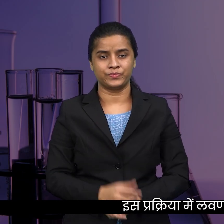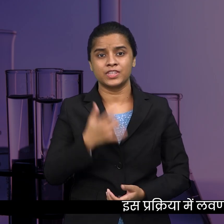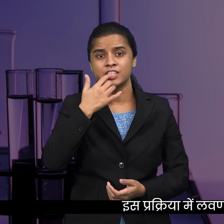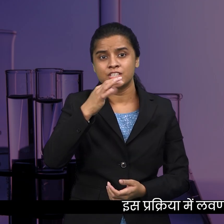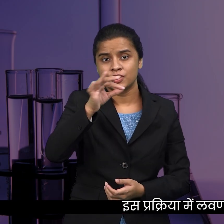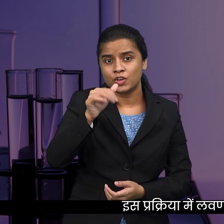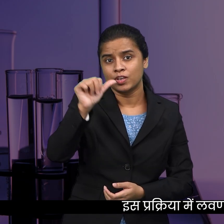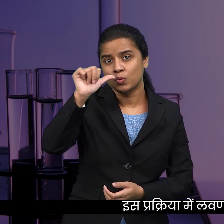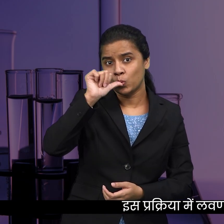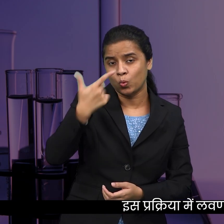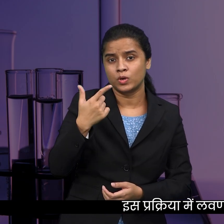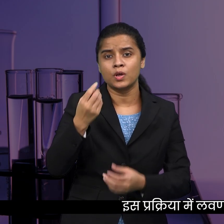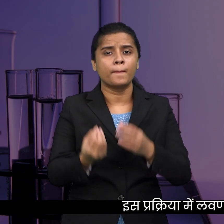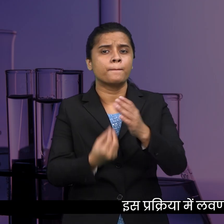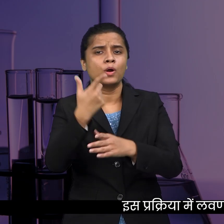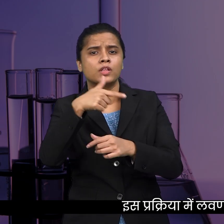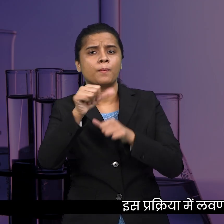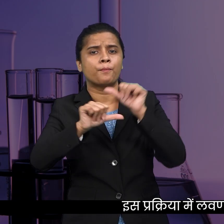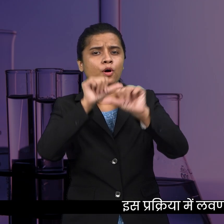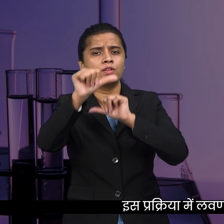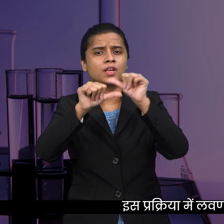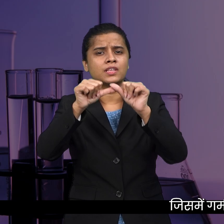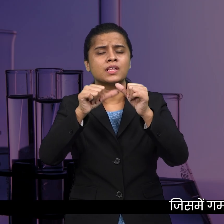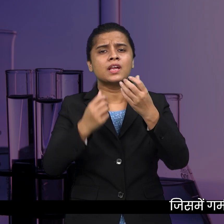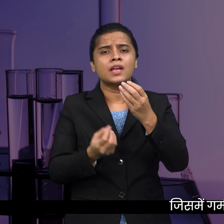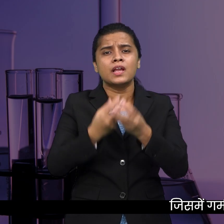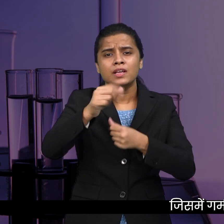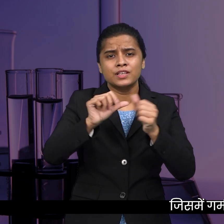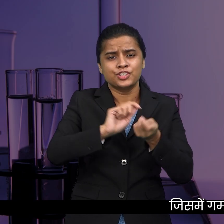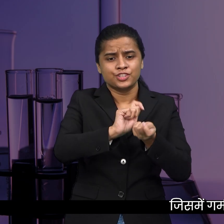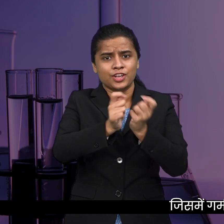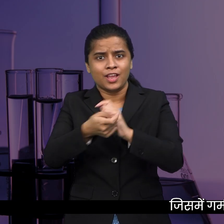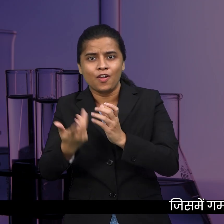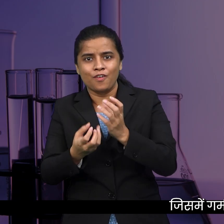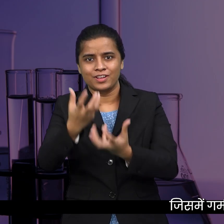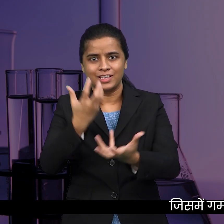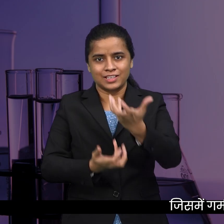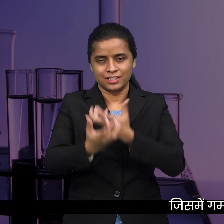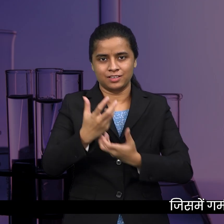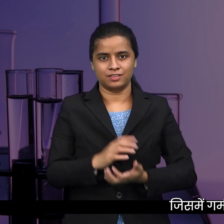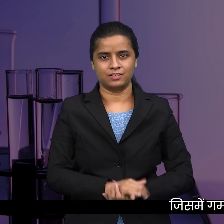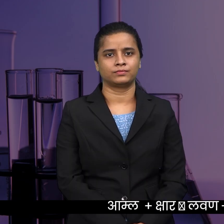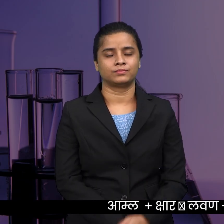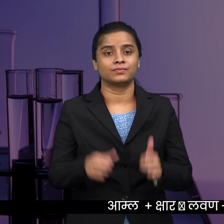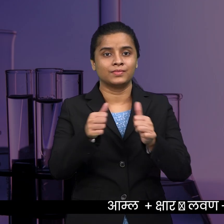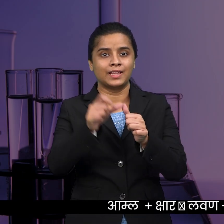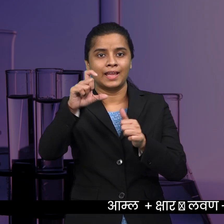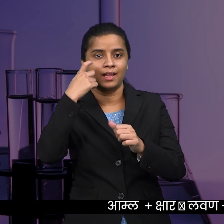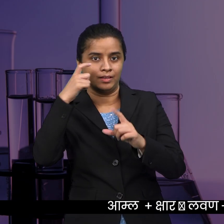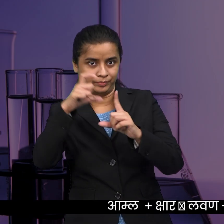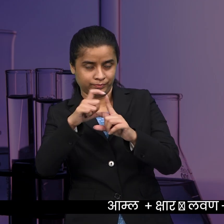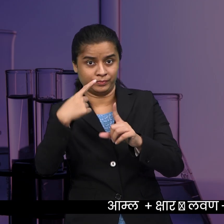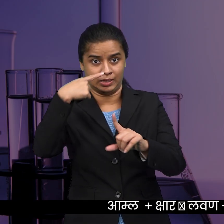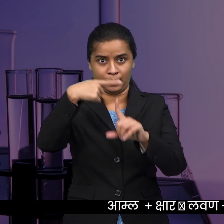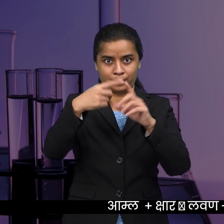इस प्रक्रिया में लवण और पानी का निर्माण होता है। इसमें गर्मी का विकास होता है। आम्ल